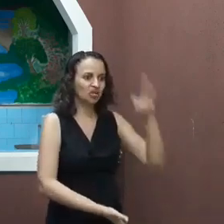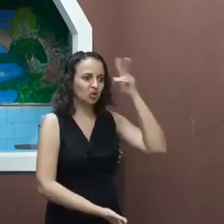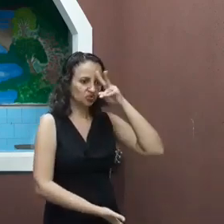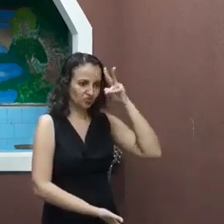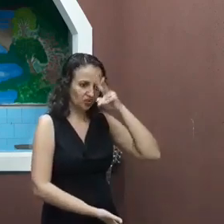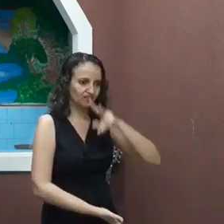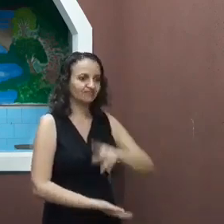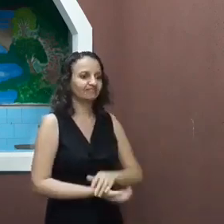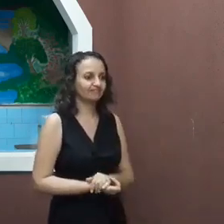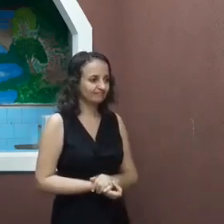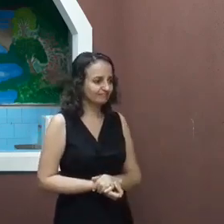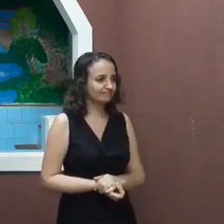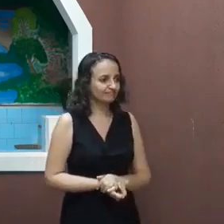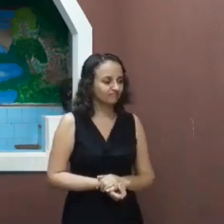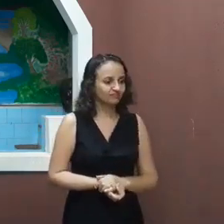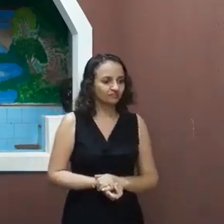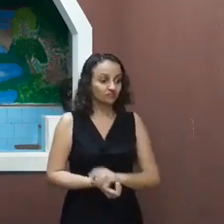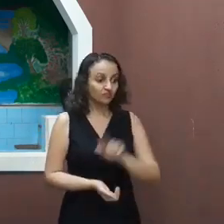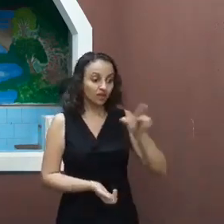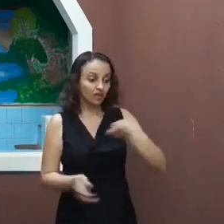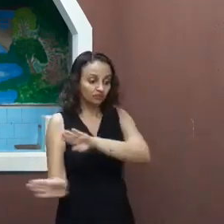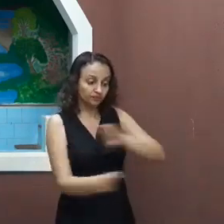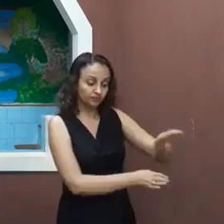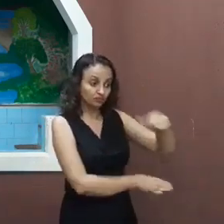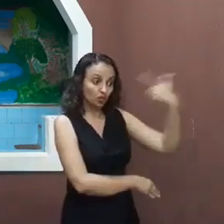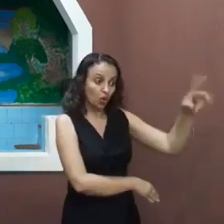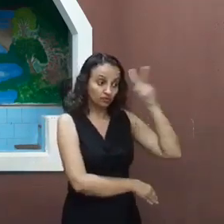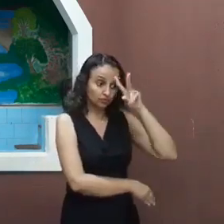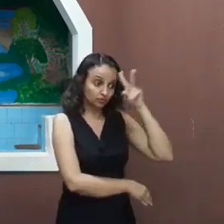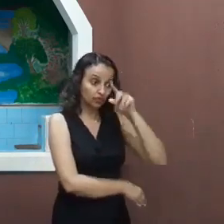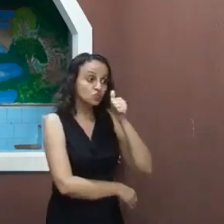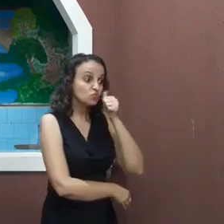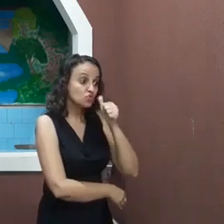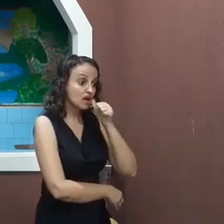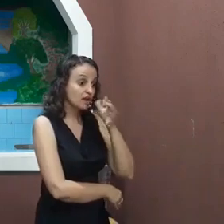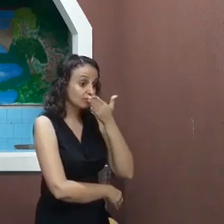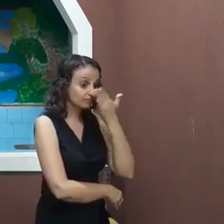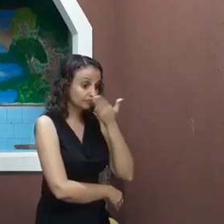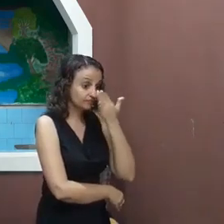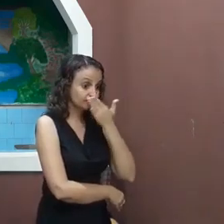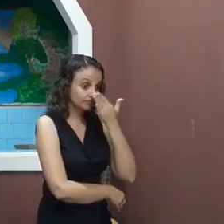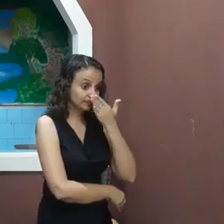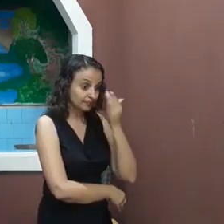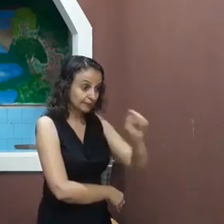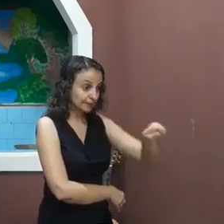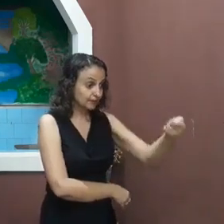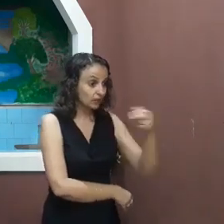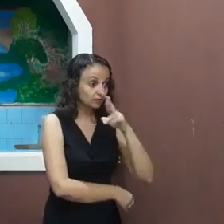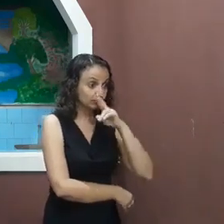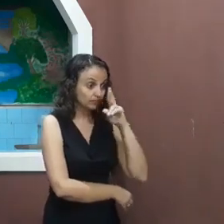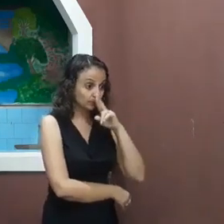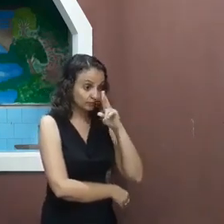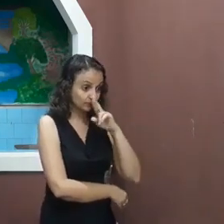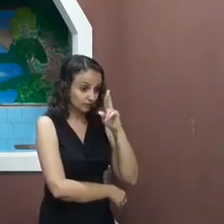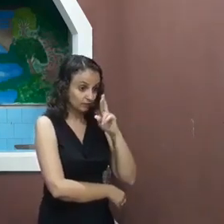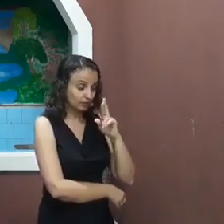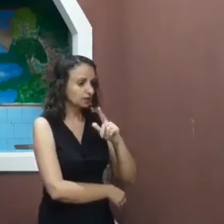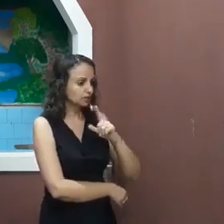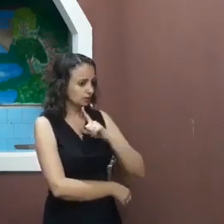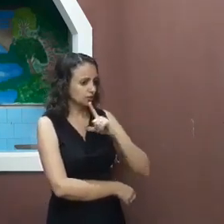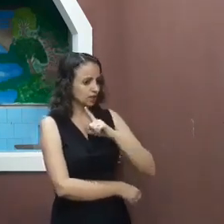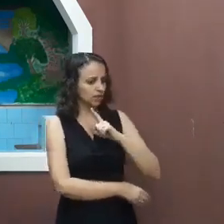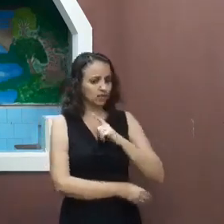Raabe. Raabe, aquela meretriz, foi colocada, tinha casa